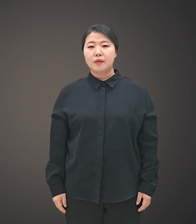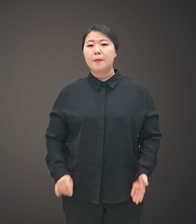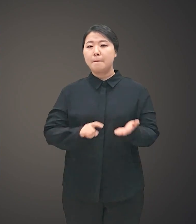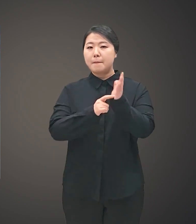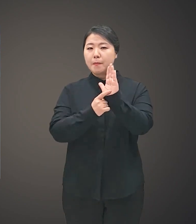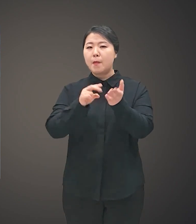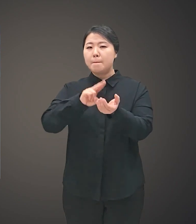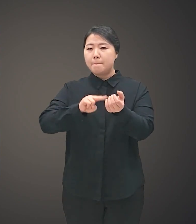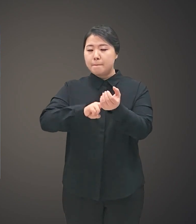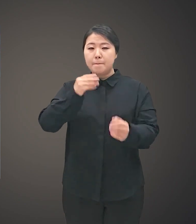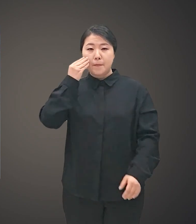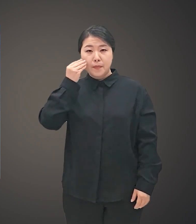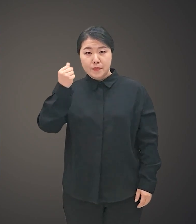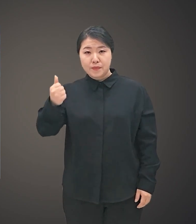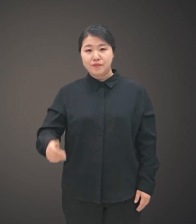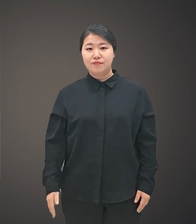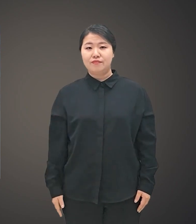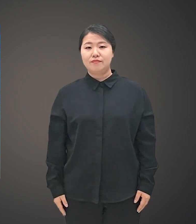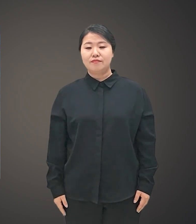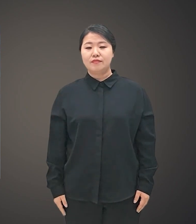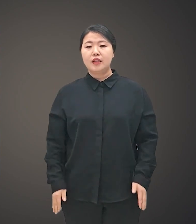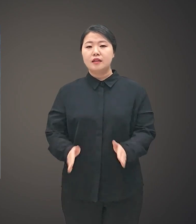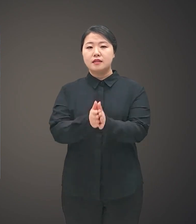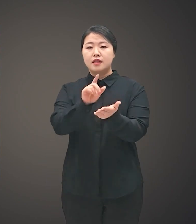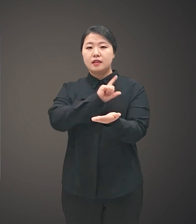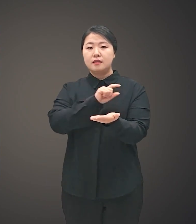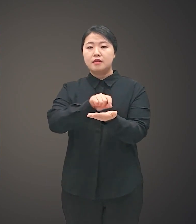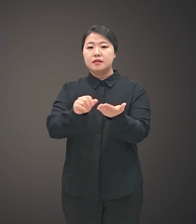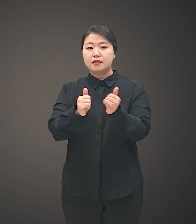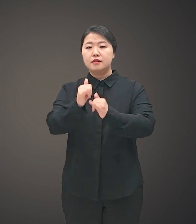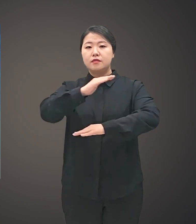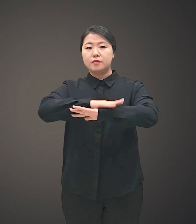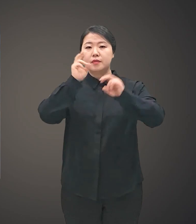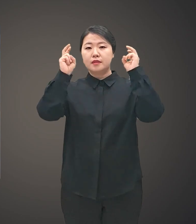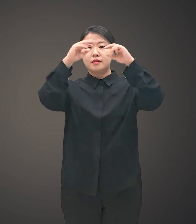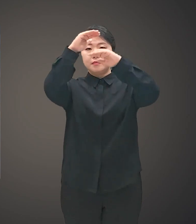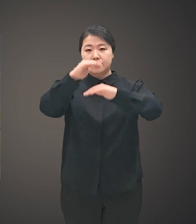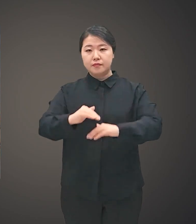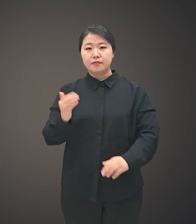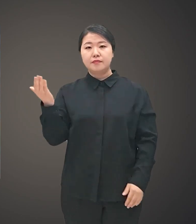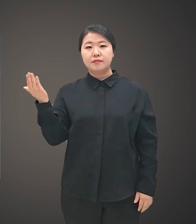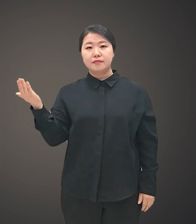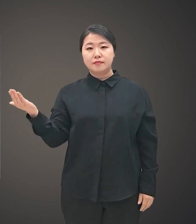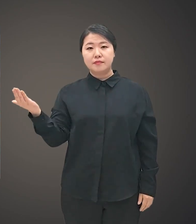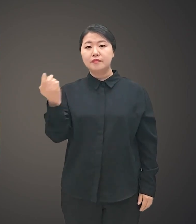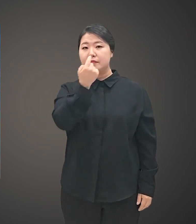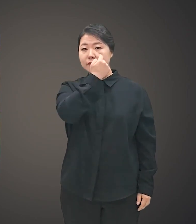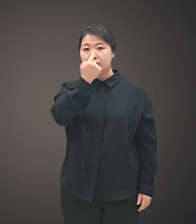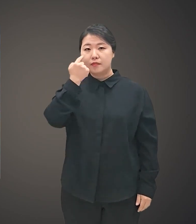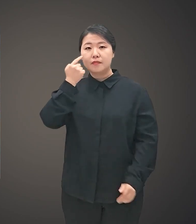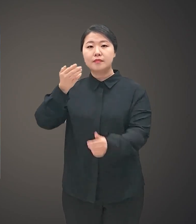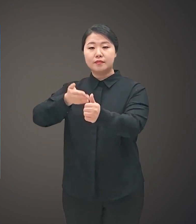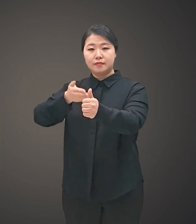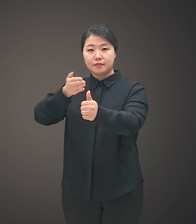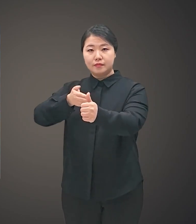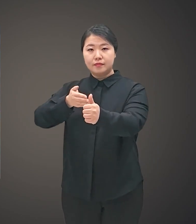출간 즉시 베스트셀러. 도서명 베어타운. 저자 프레드릭